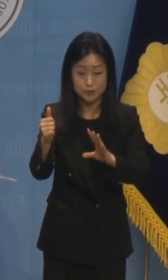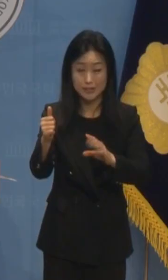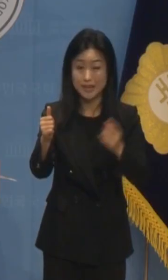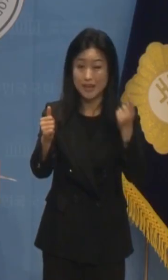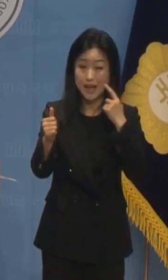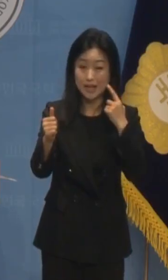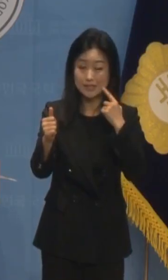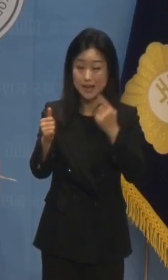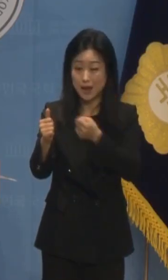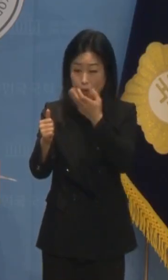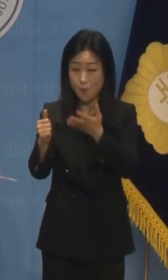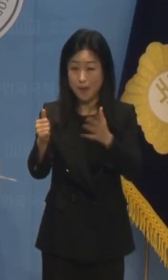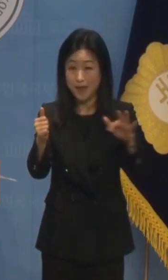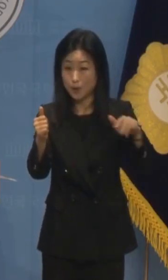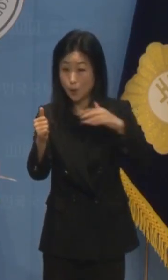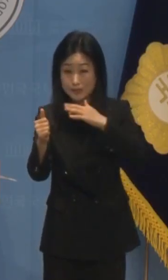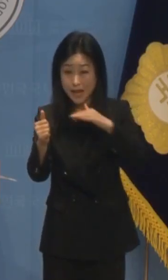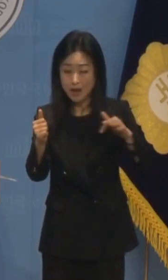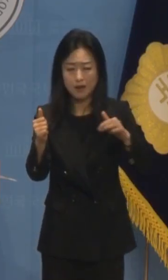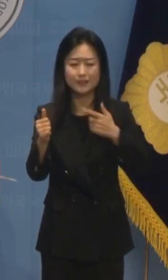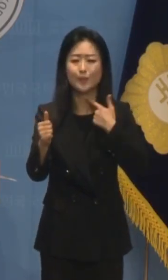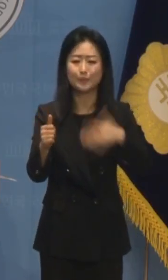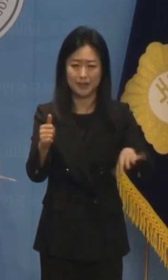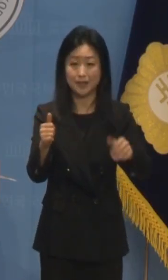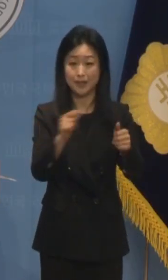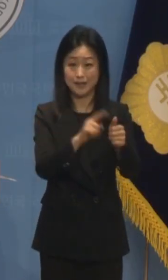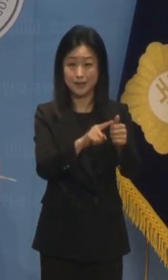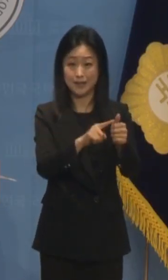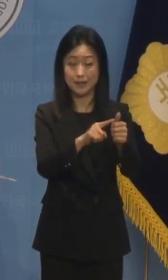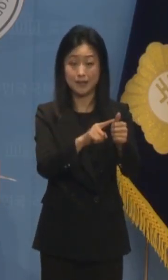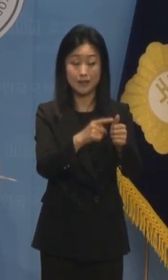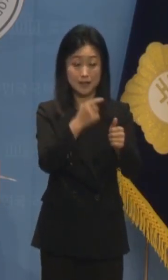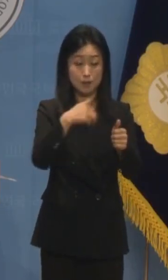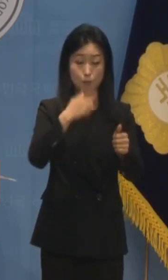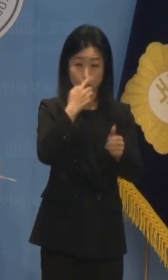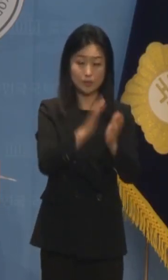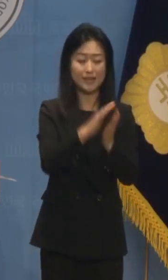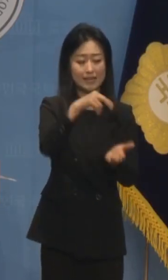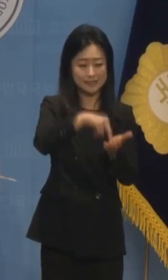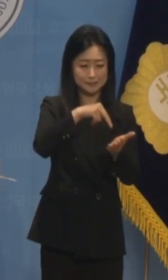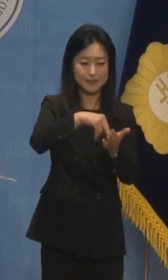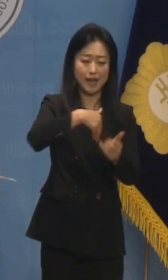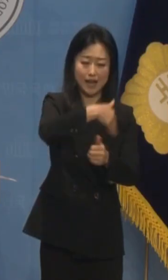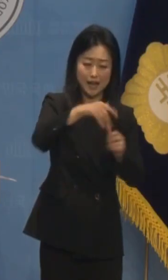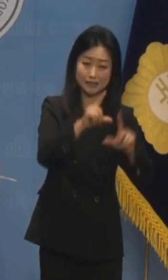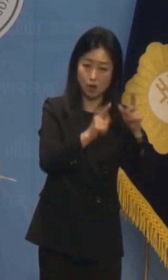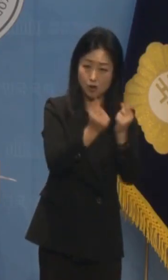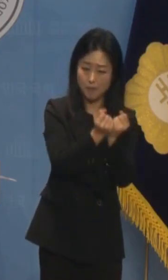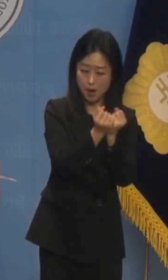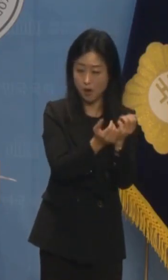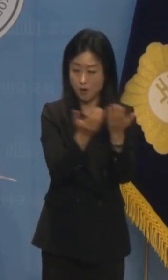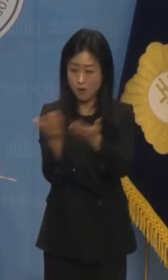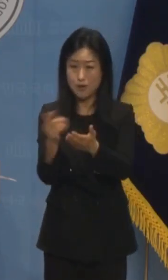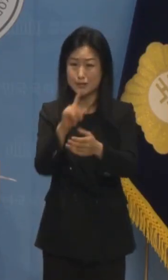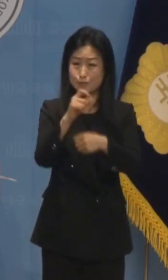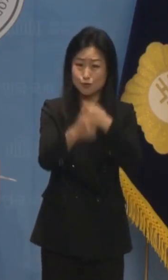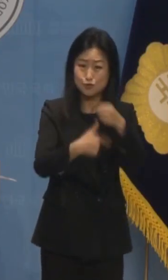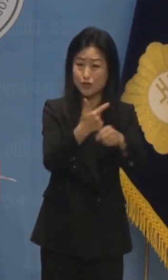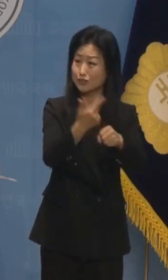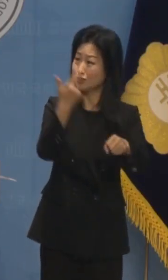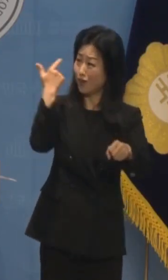위증교사에 해당하지 않으며 이재명 대표가 자신의 상황을 설명하거나 약 16년 전에 있었던